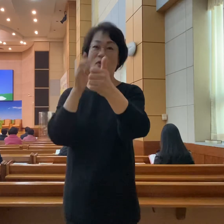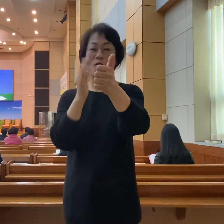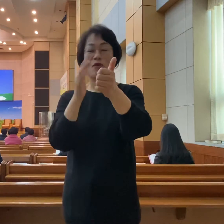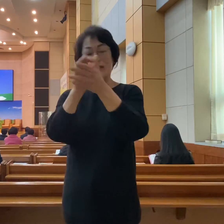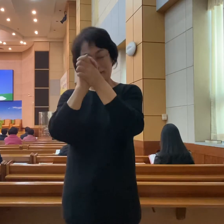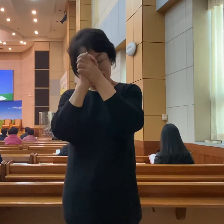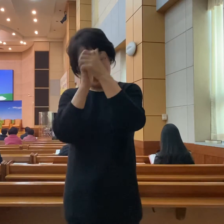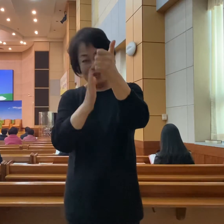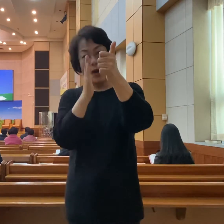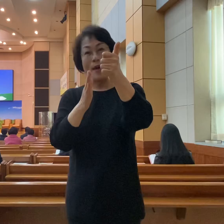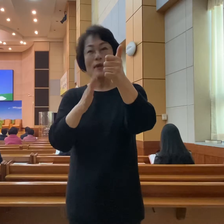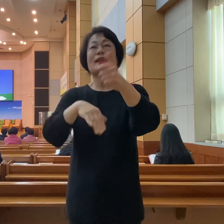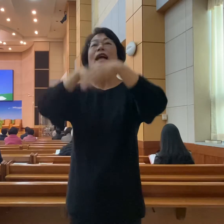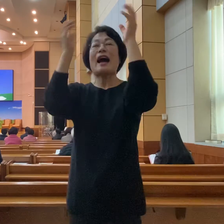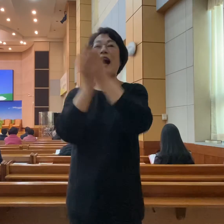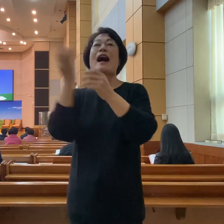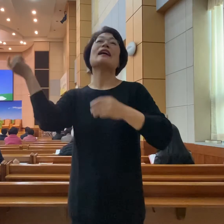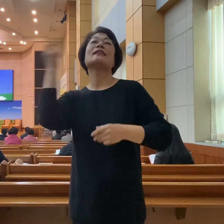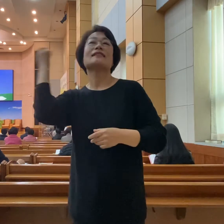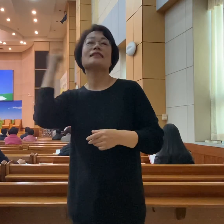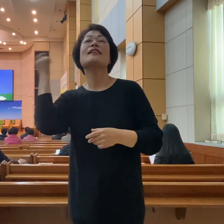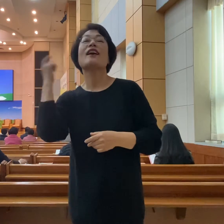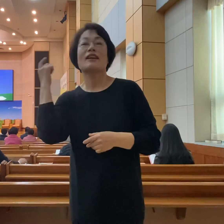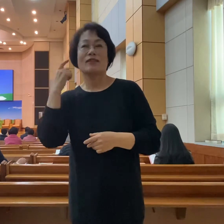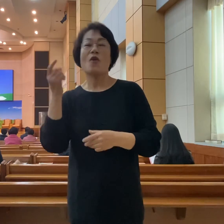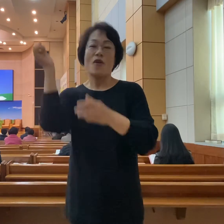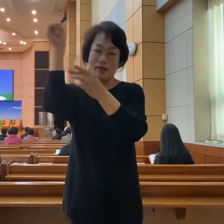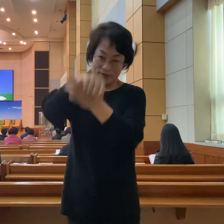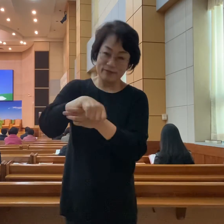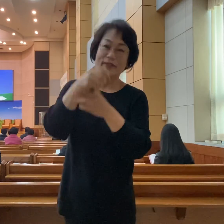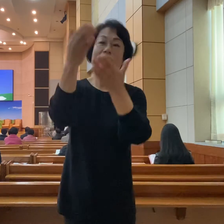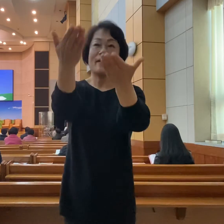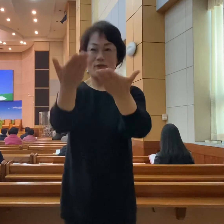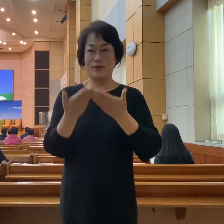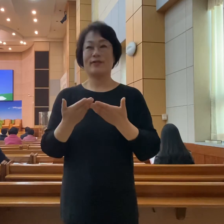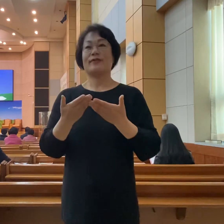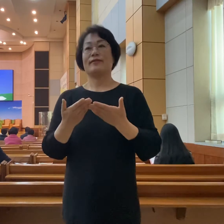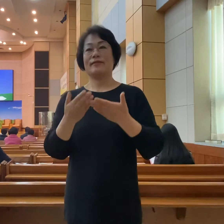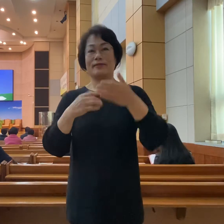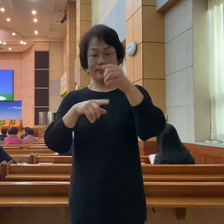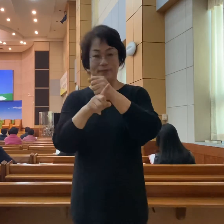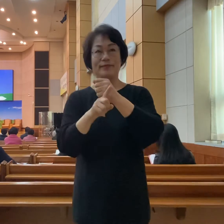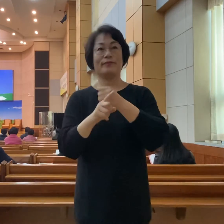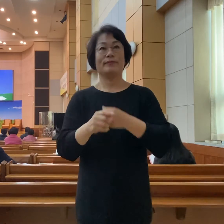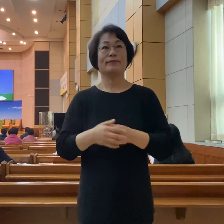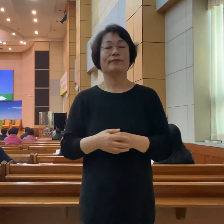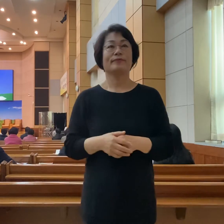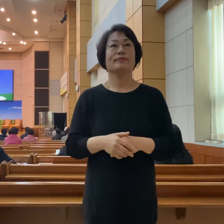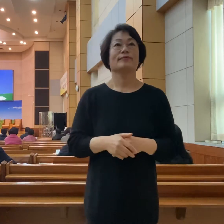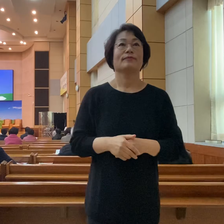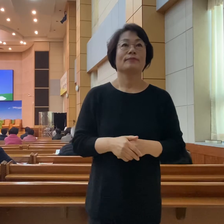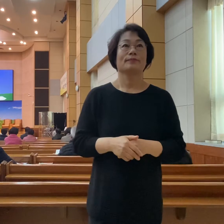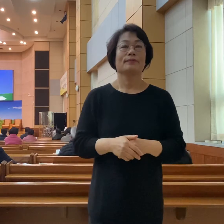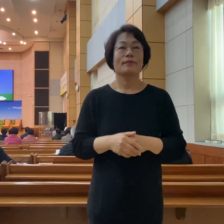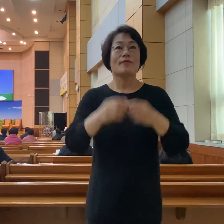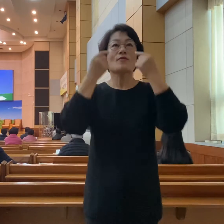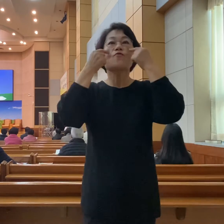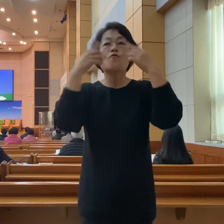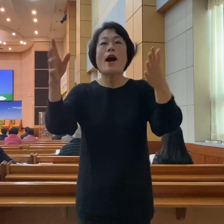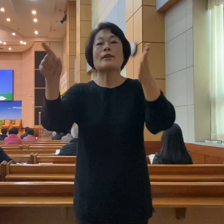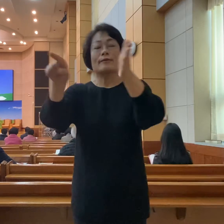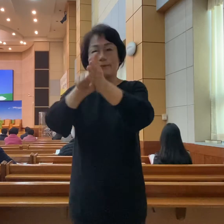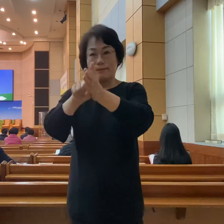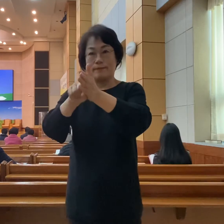무엇이든지 기도하면은 다 응답받는다는 이러한 확신,